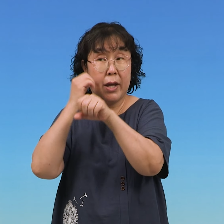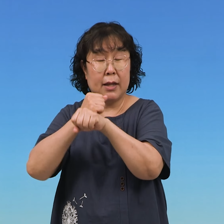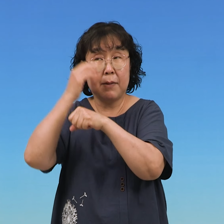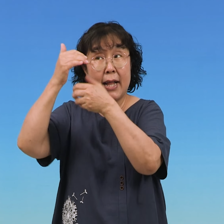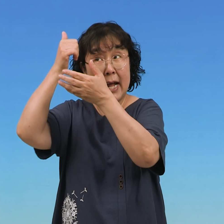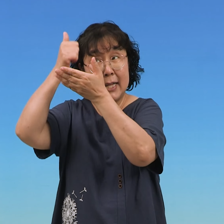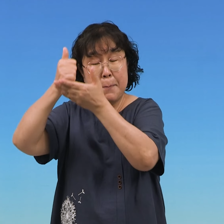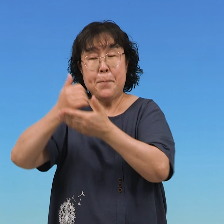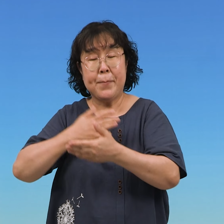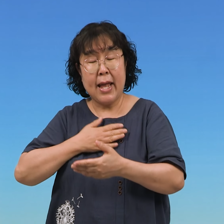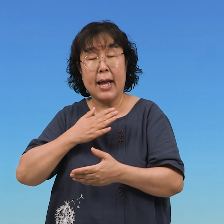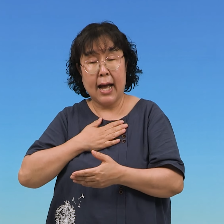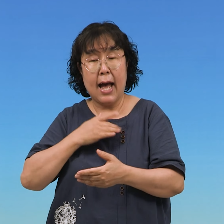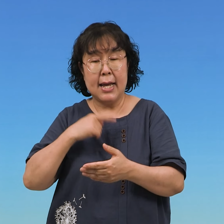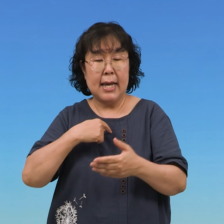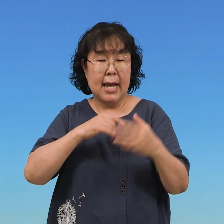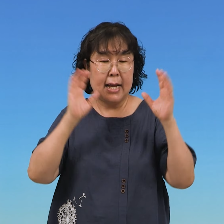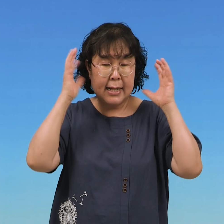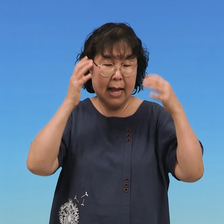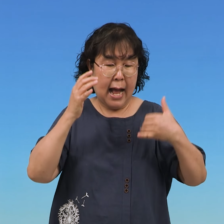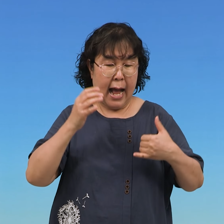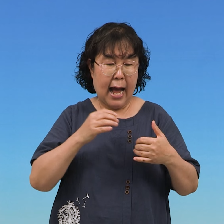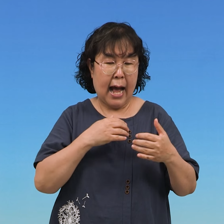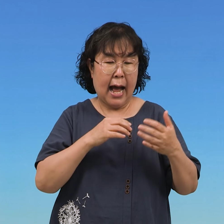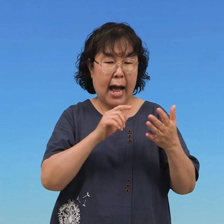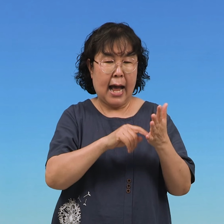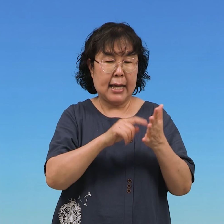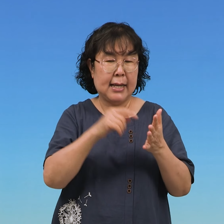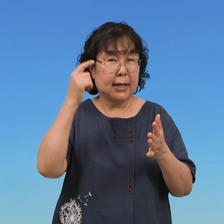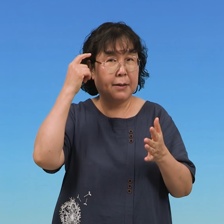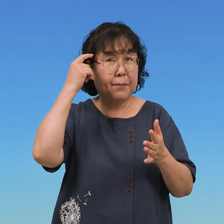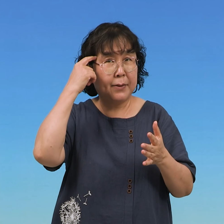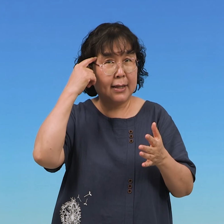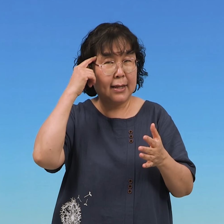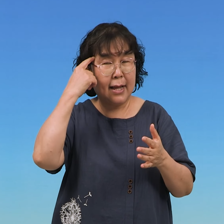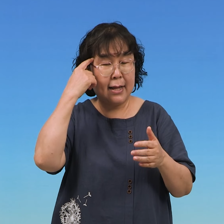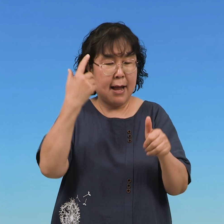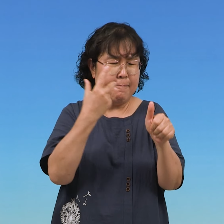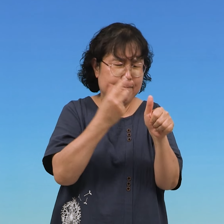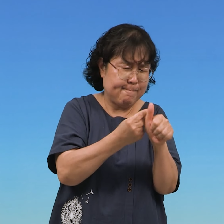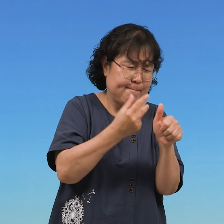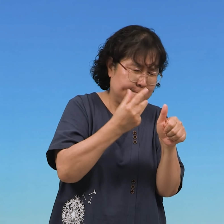하나님, 제가 지금 이 아이 세뇌를 시키고 있습니다.